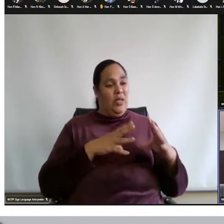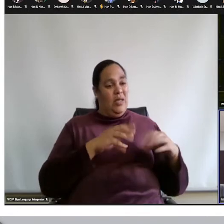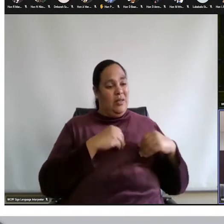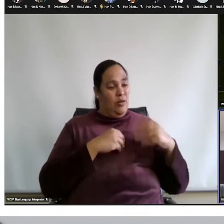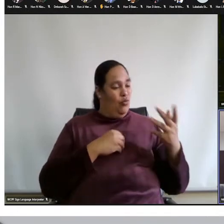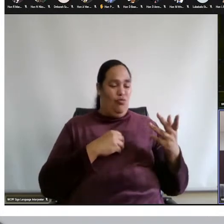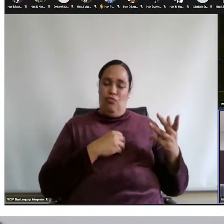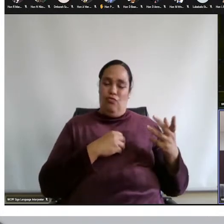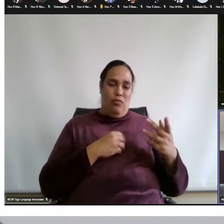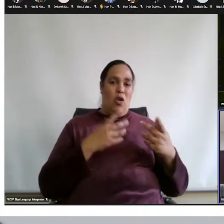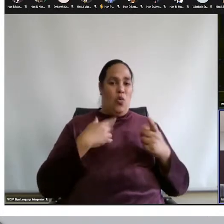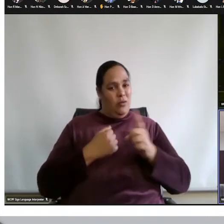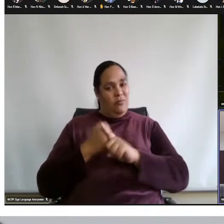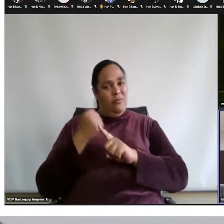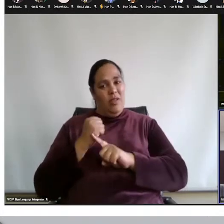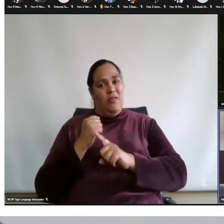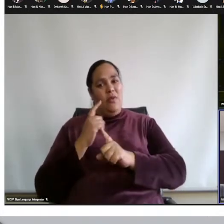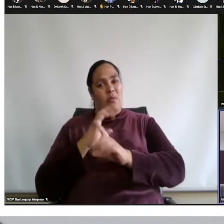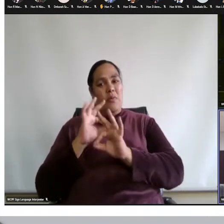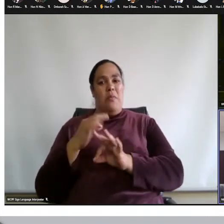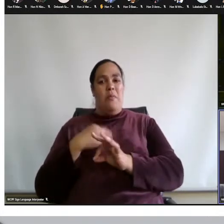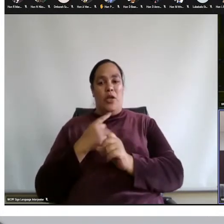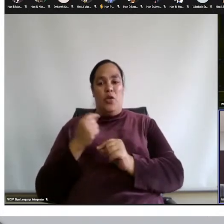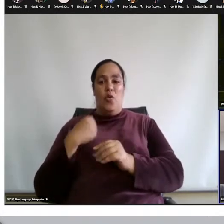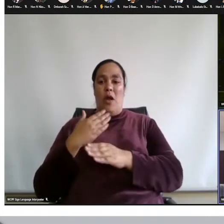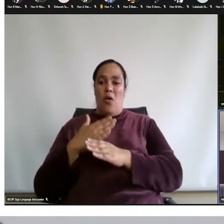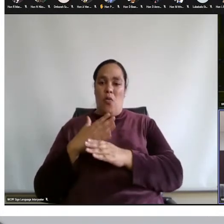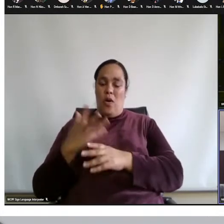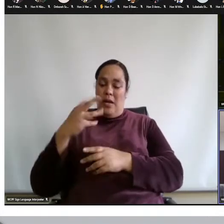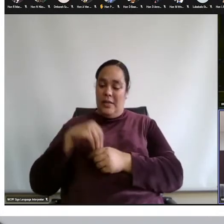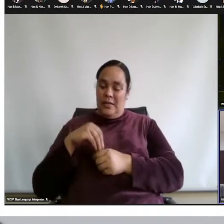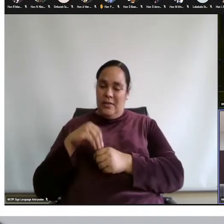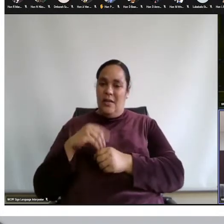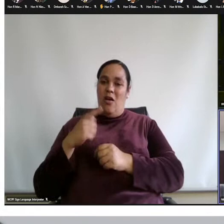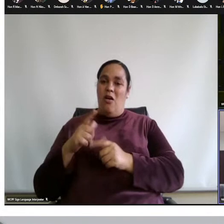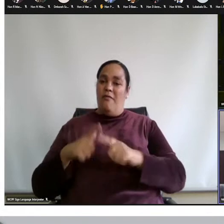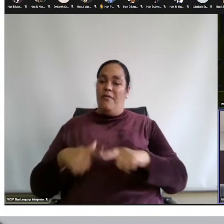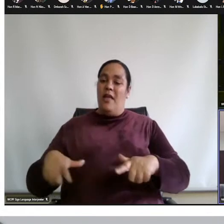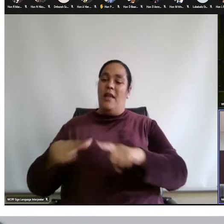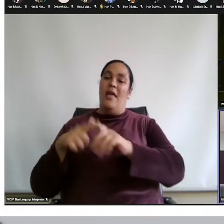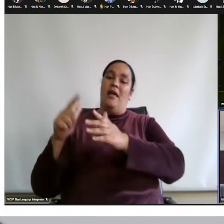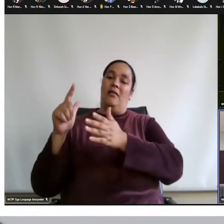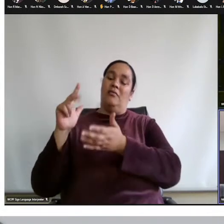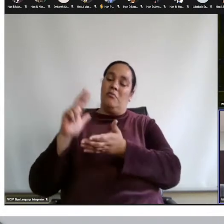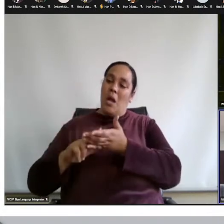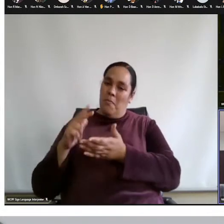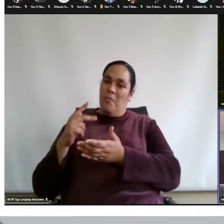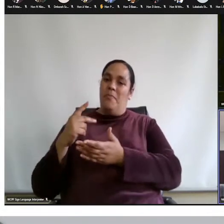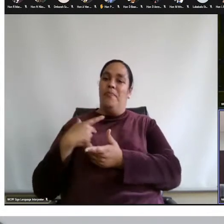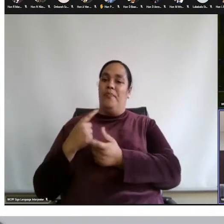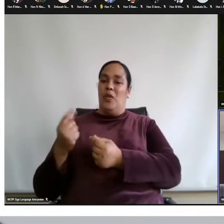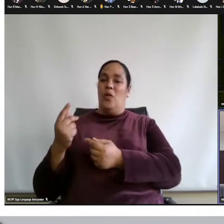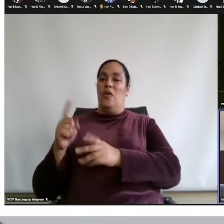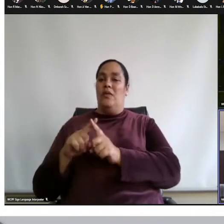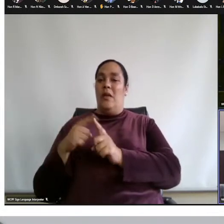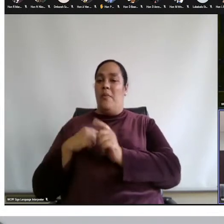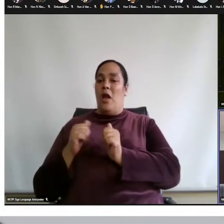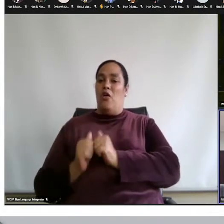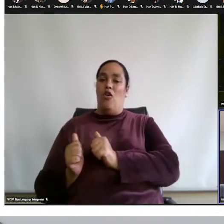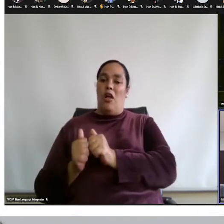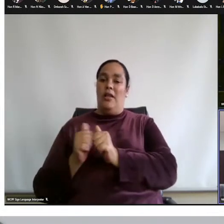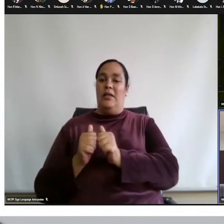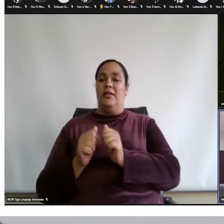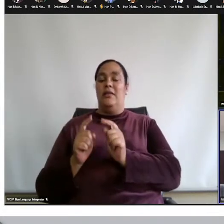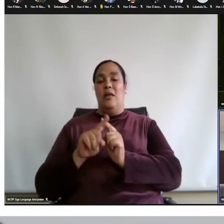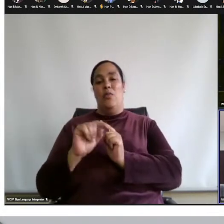aktiwiteite nie, en ek sal my werk doen binne die raamwerk van die grondwet soos voorgeskryf. Ek het ook soos my kollegas en u self